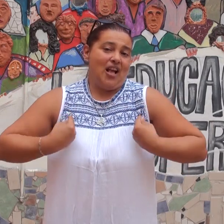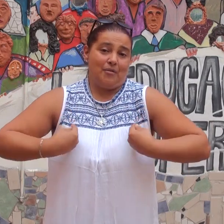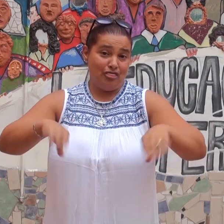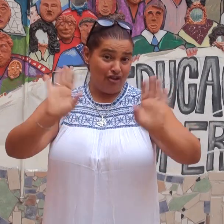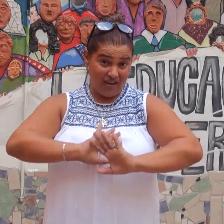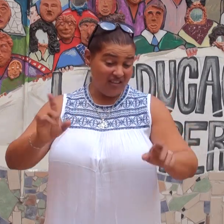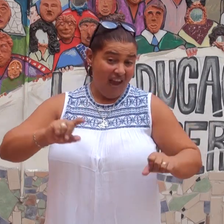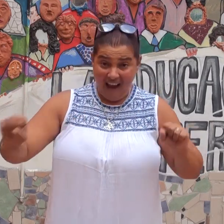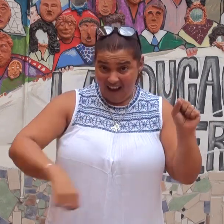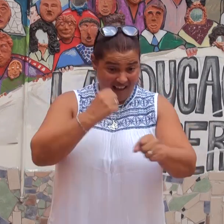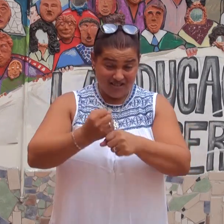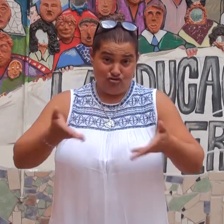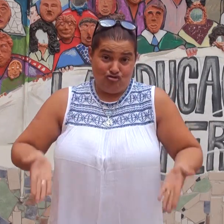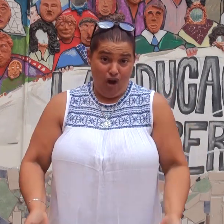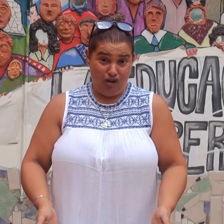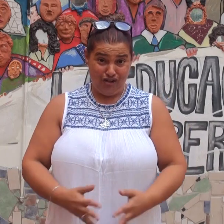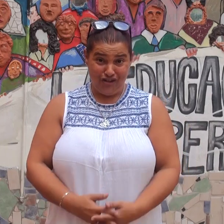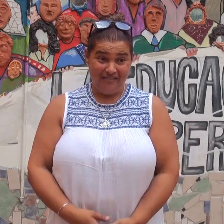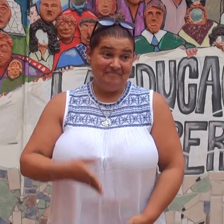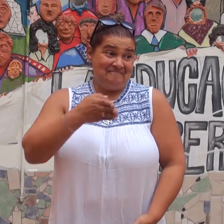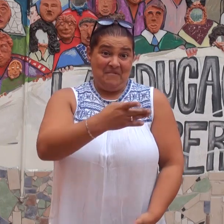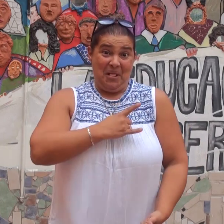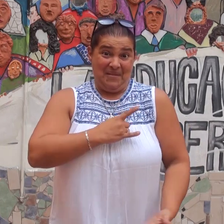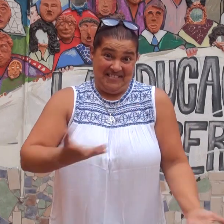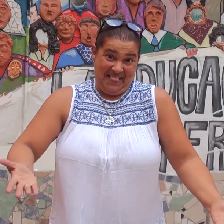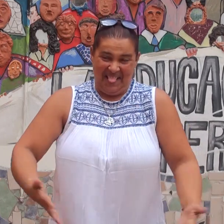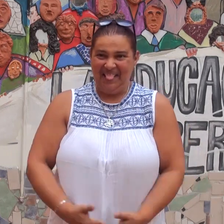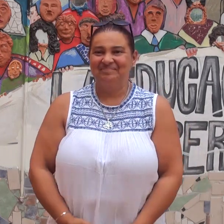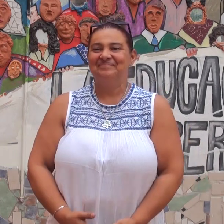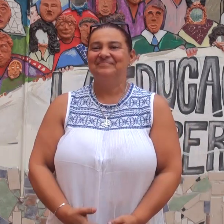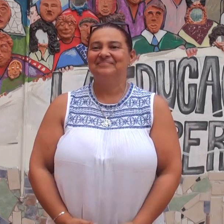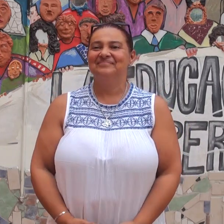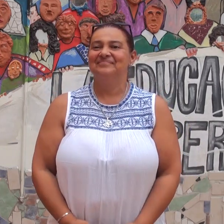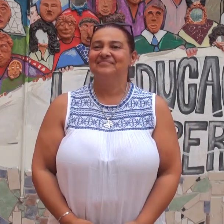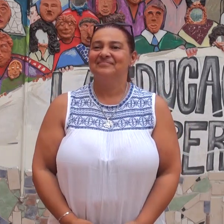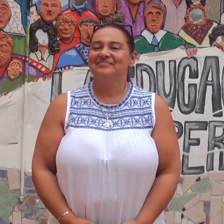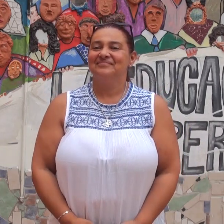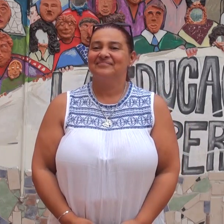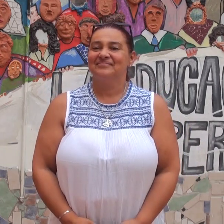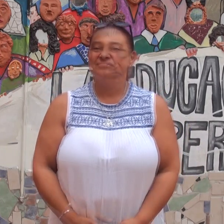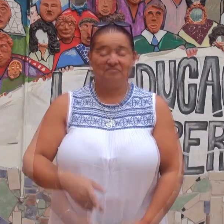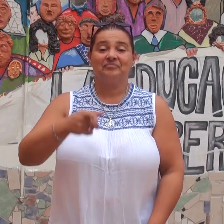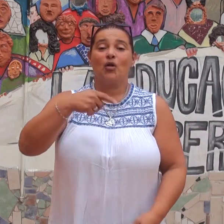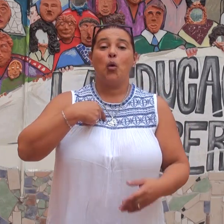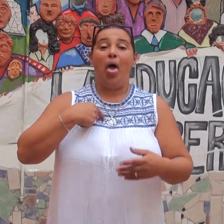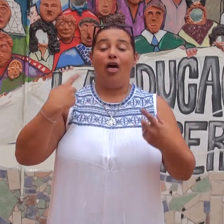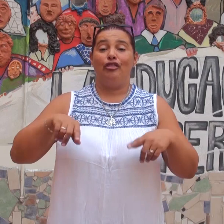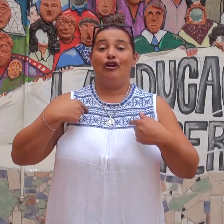abandoné. Era un esfuerzo inmenso y no aguanté más, abandoné. Hasta el día de hoy que ingresé acá a la facultad.